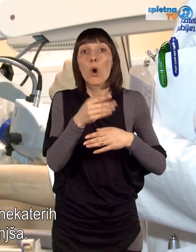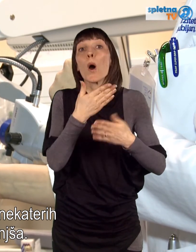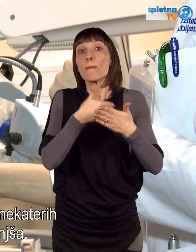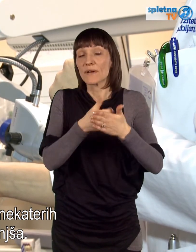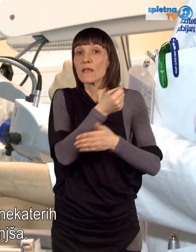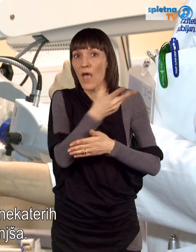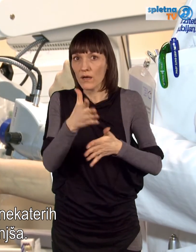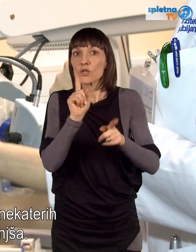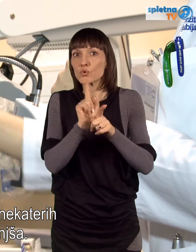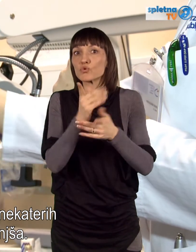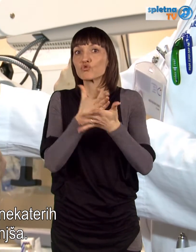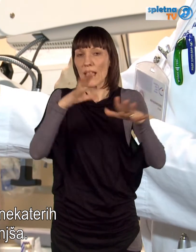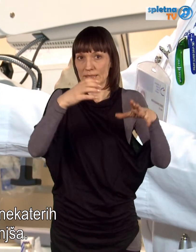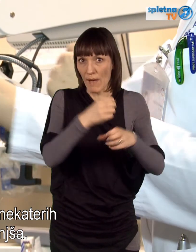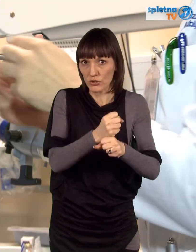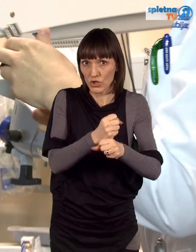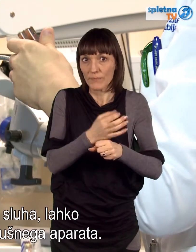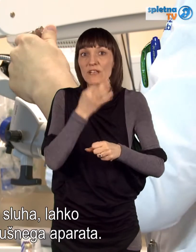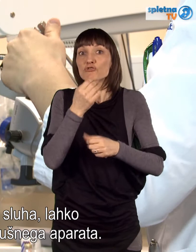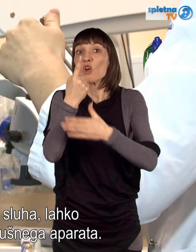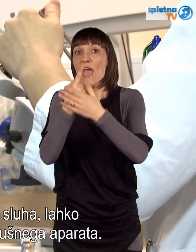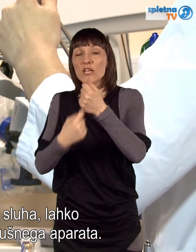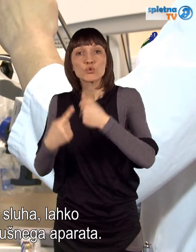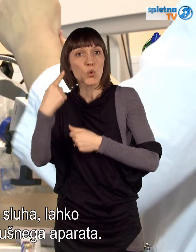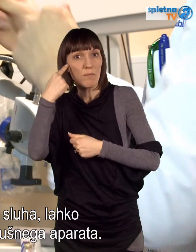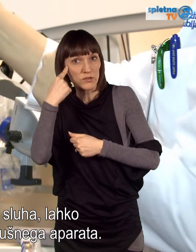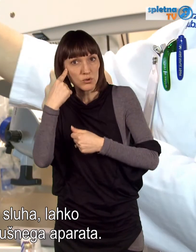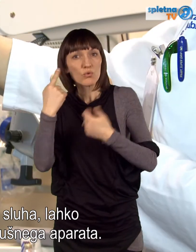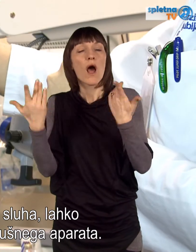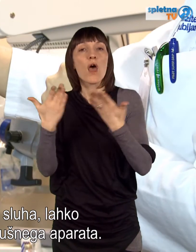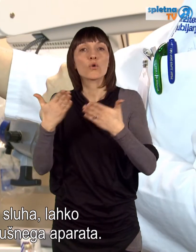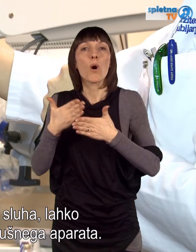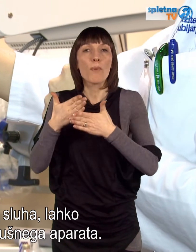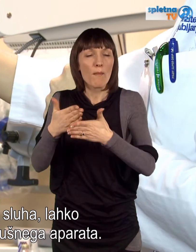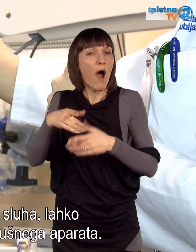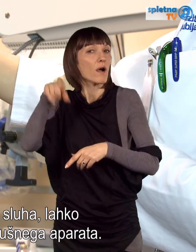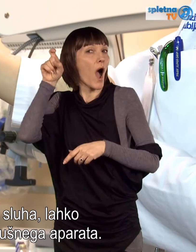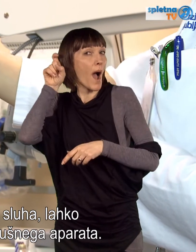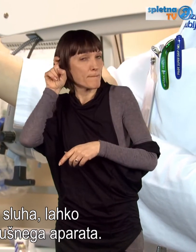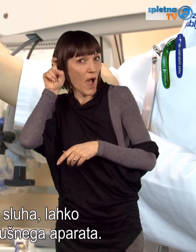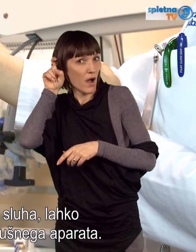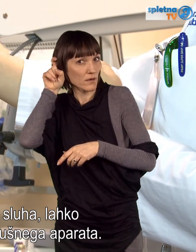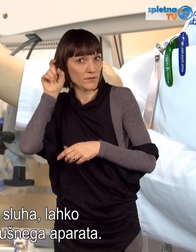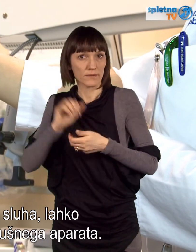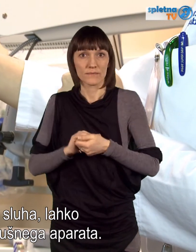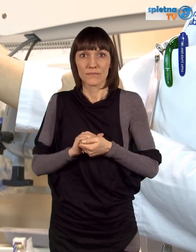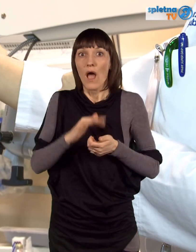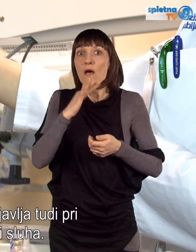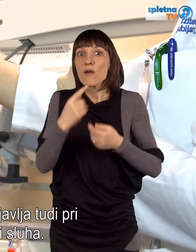pri nekaterih tudi lahko zmanjša. Vkolikor gre za izgubo sluha, lahko pomagamo s predpisom slušnega aparata. Velikokrat se